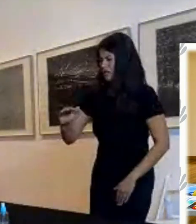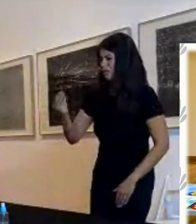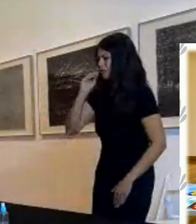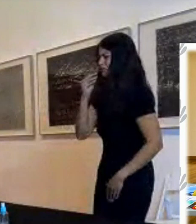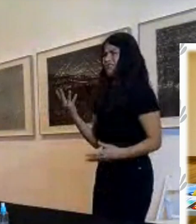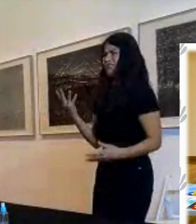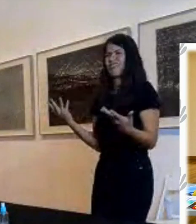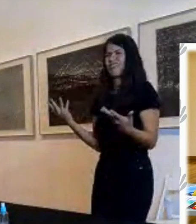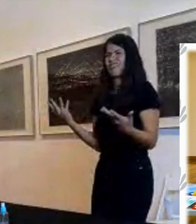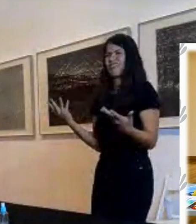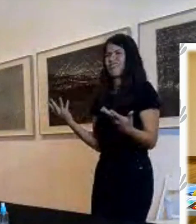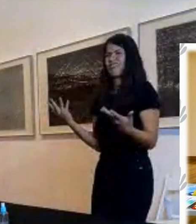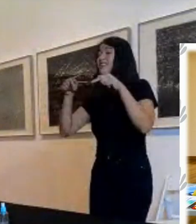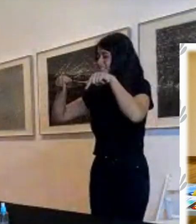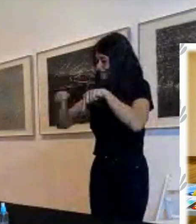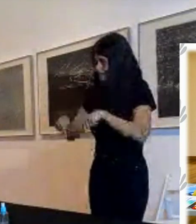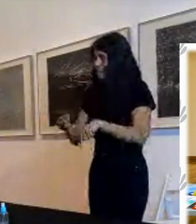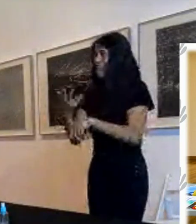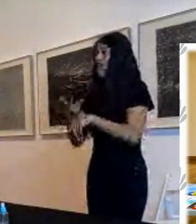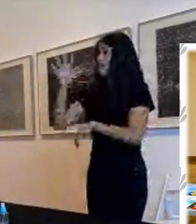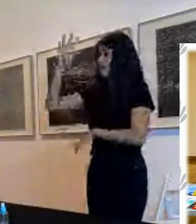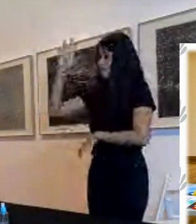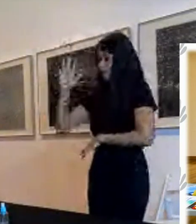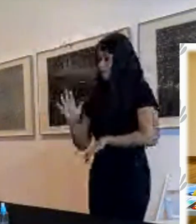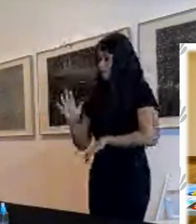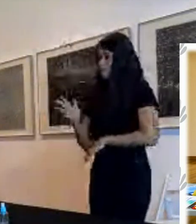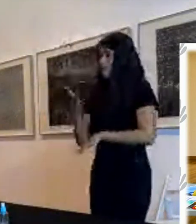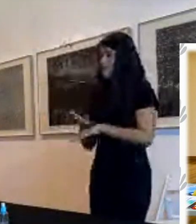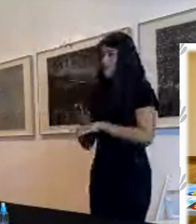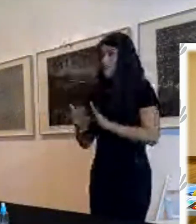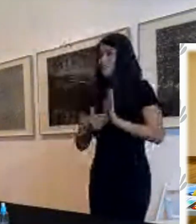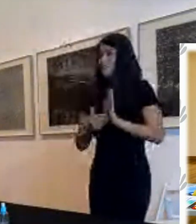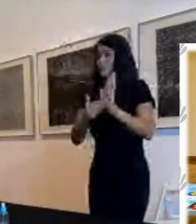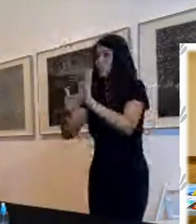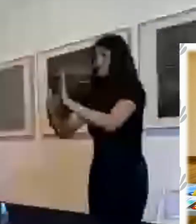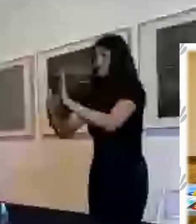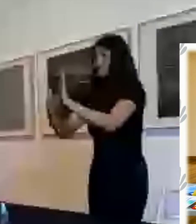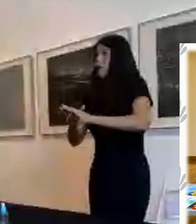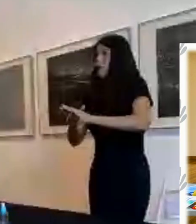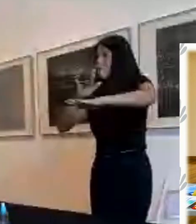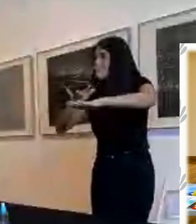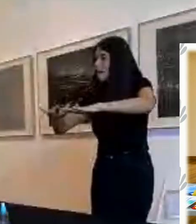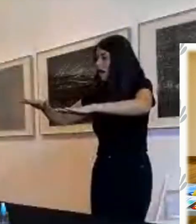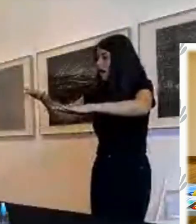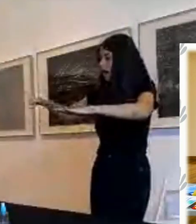porque teníamos una exposición en la que teníamos el mar aquí en el museo.